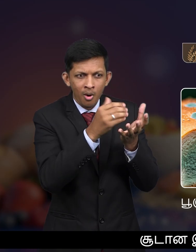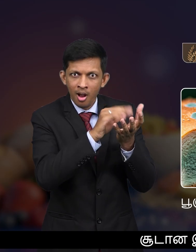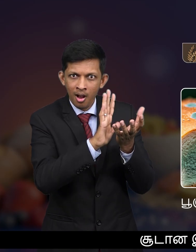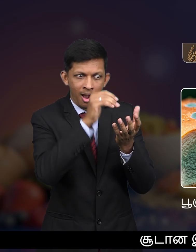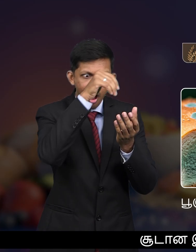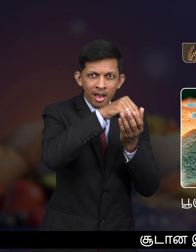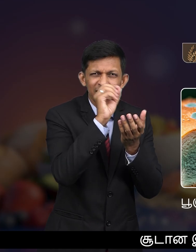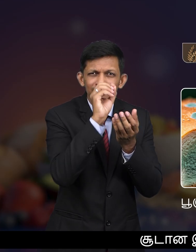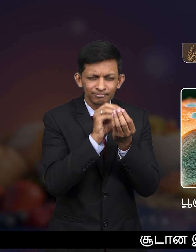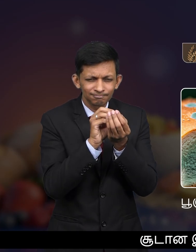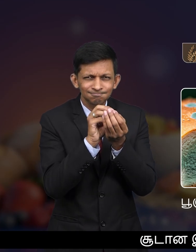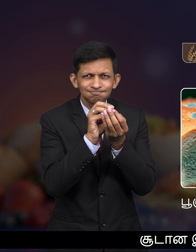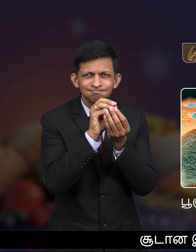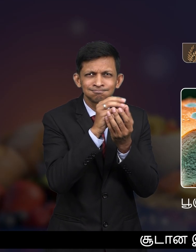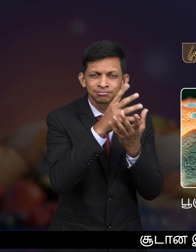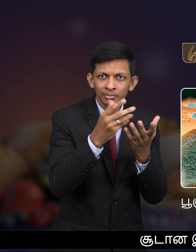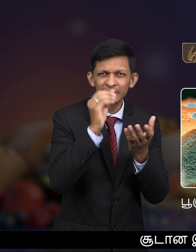சூடான இடங்களில் வளரும்.